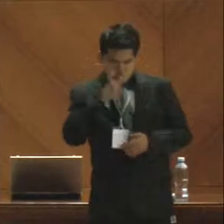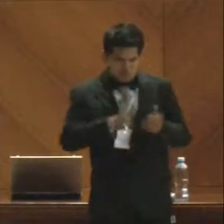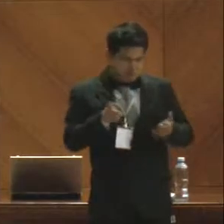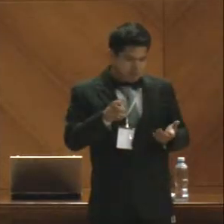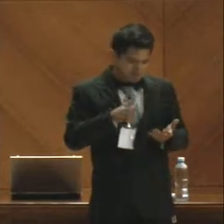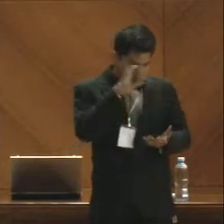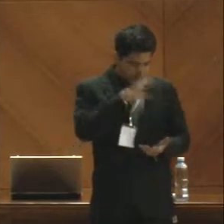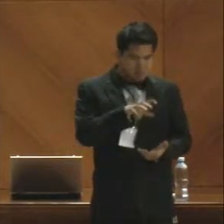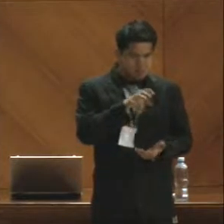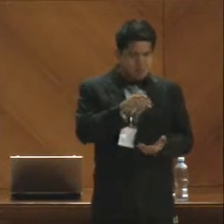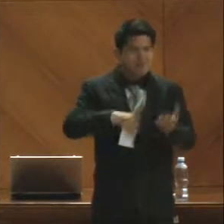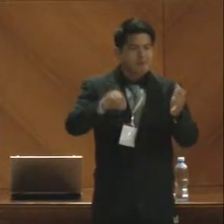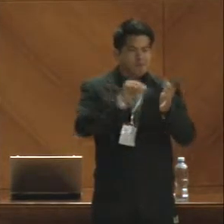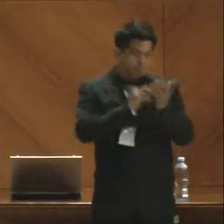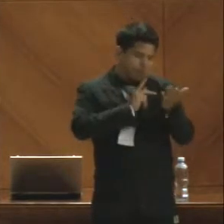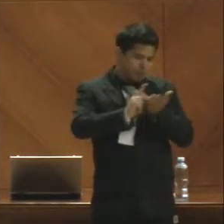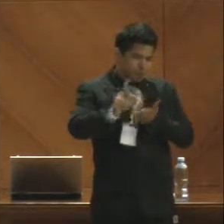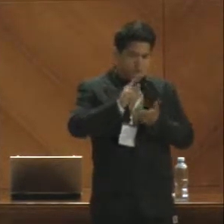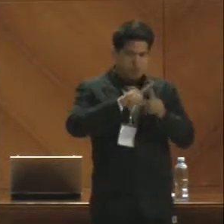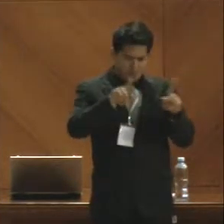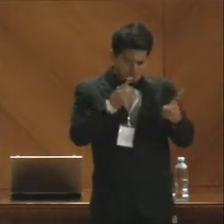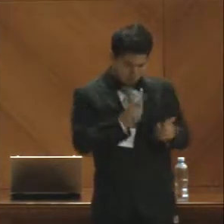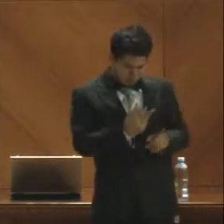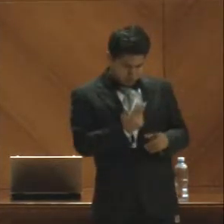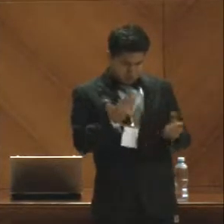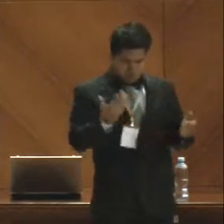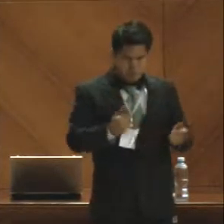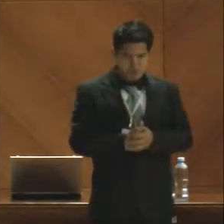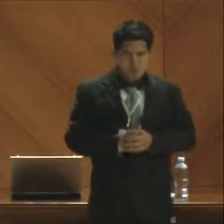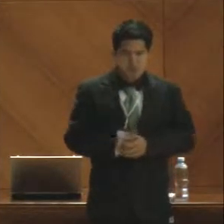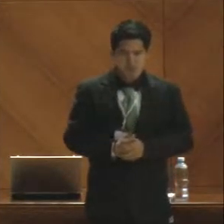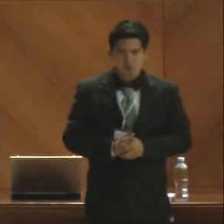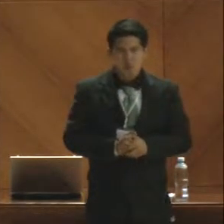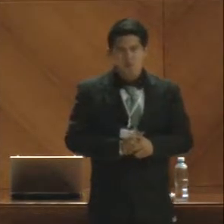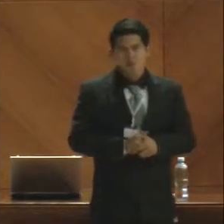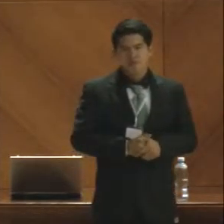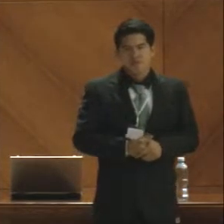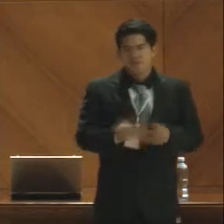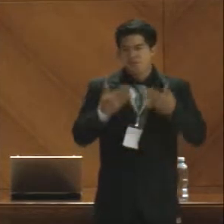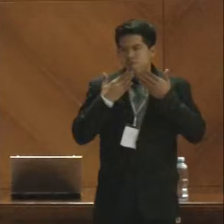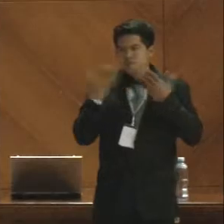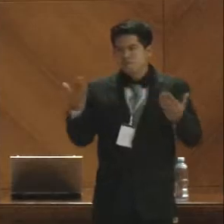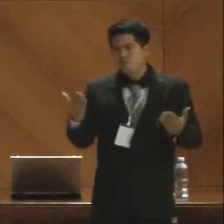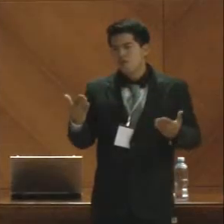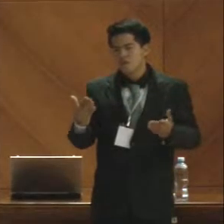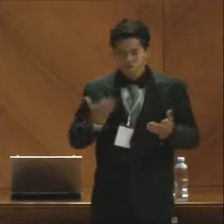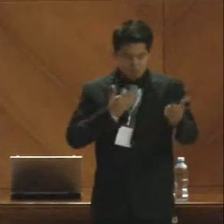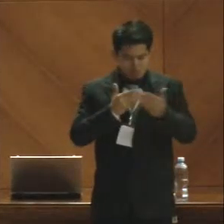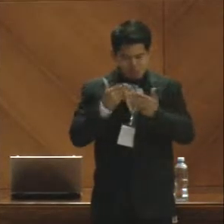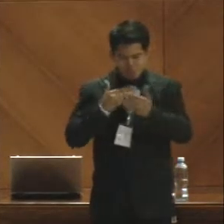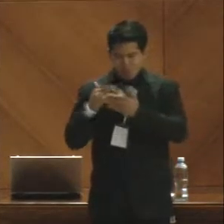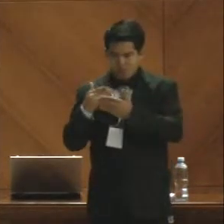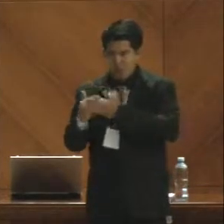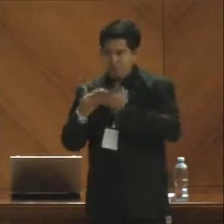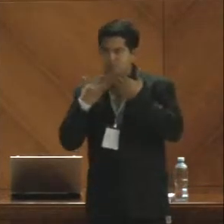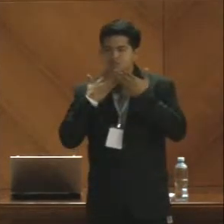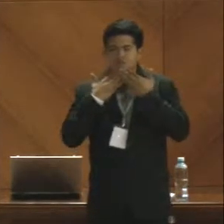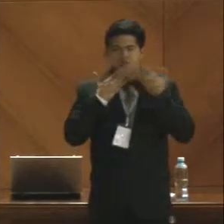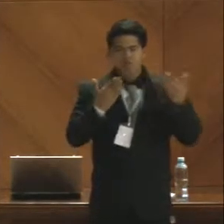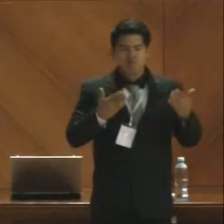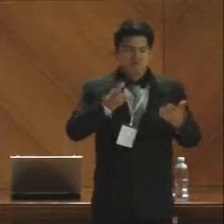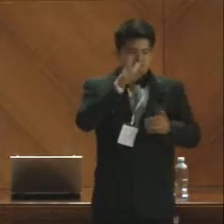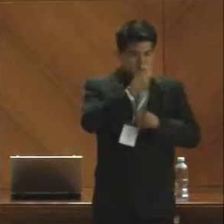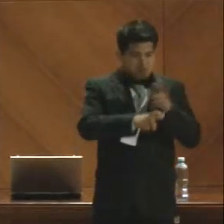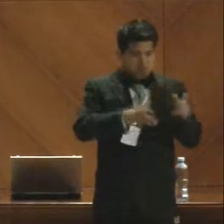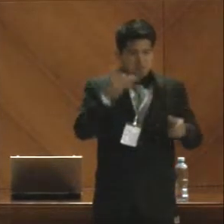es el mismo aparato. ¿Sí? Entonces se ponen limitaciones artificiales del acceso de la tecnología. Poniendo los que tienen plata,